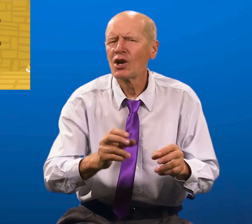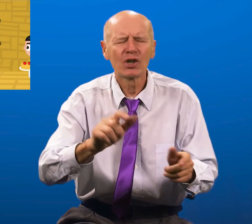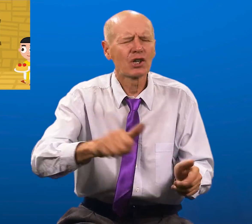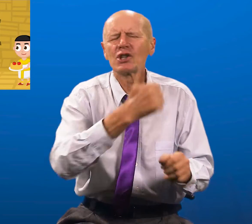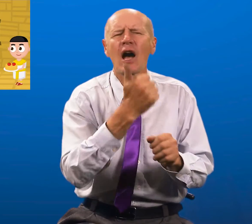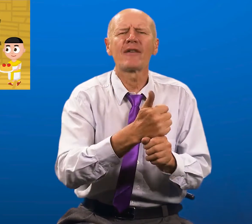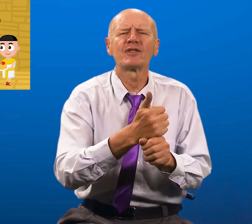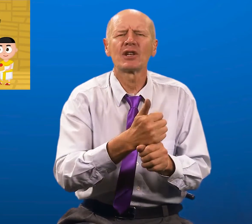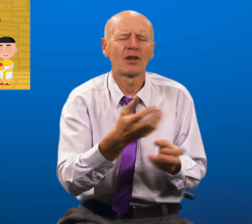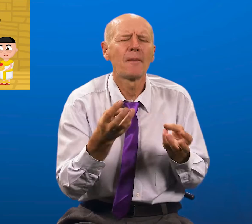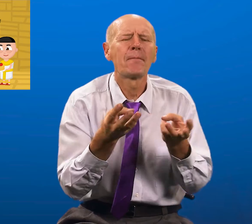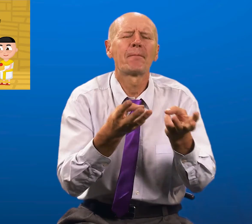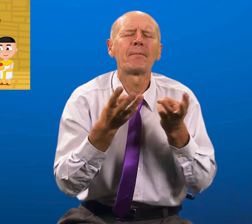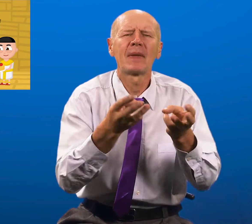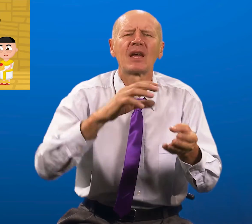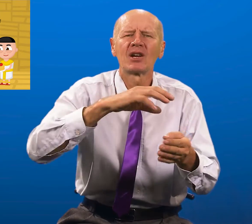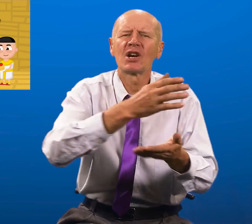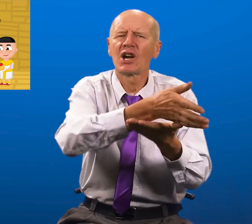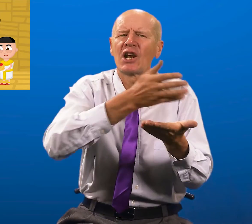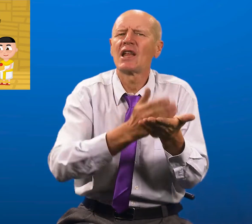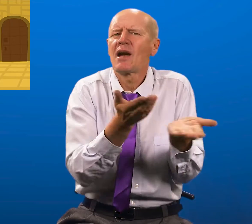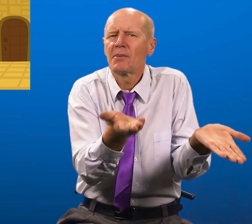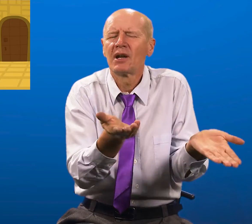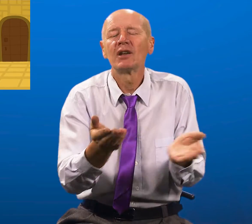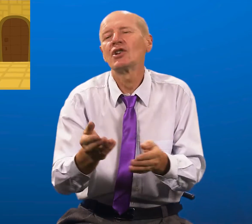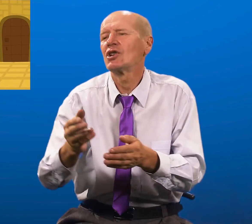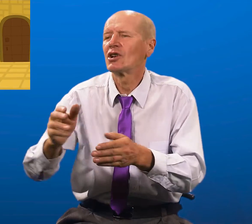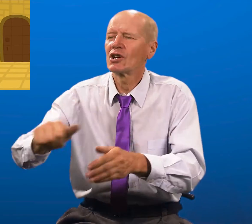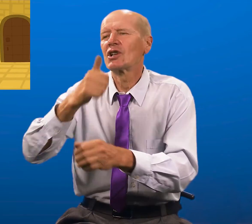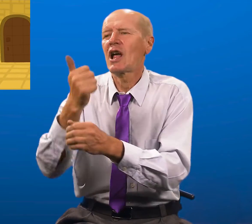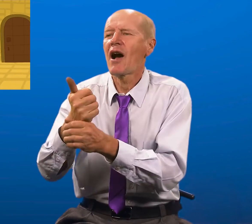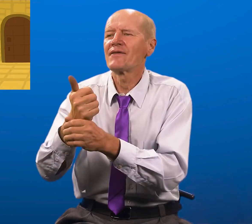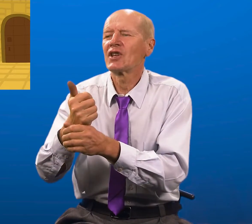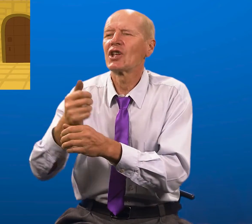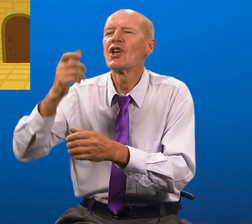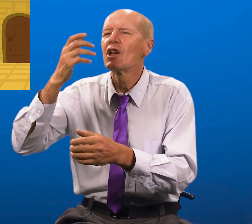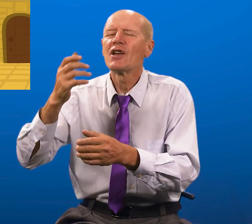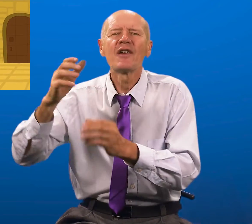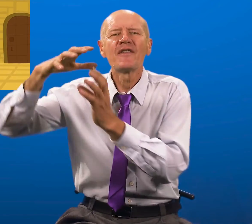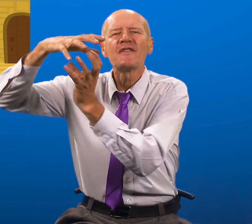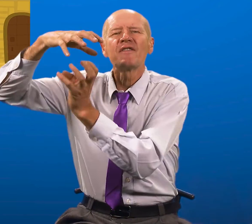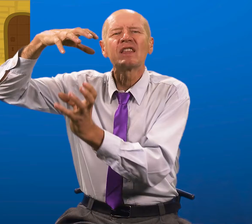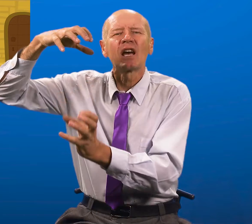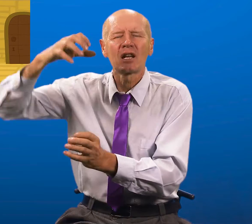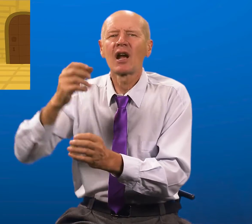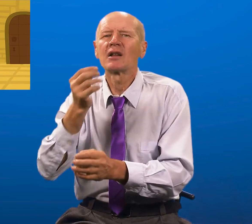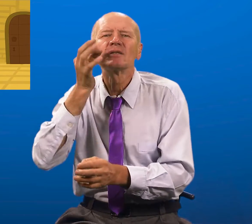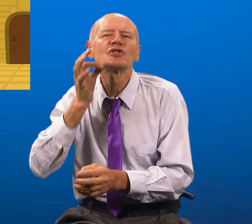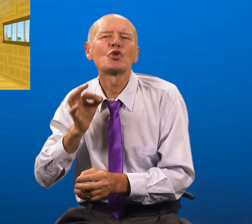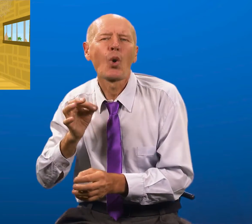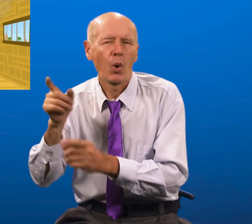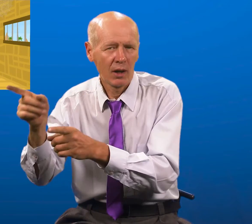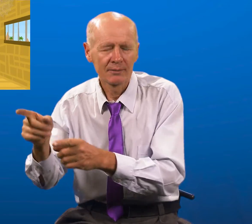пекарь. Иосифу поручили охранять этих людей и заботиться о них. Однажды утром Иосиф навестил их и